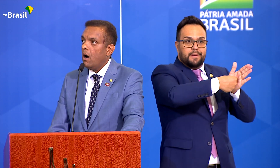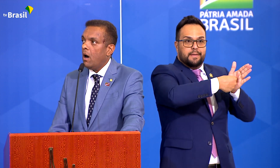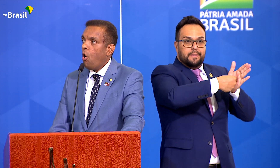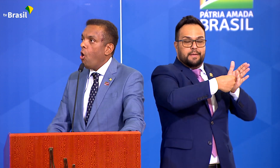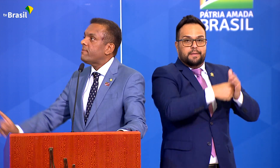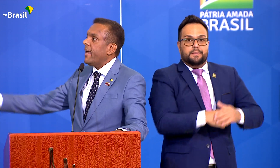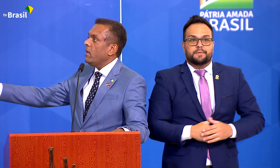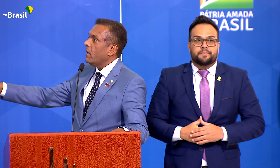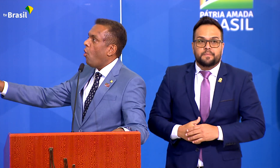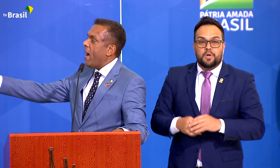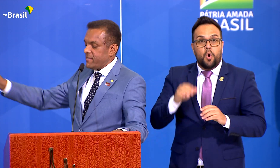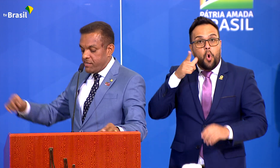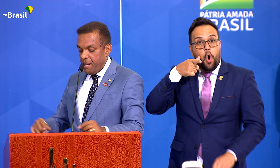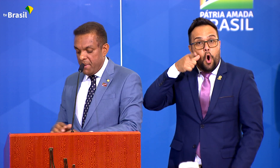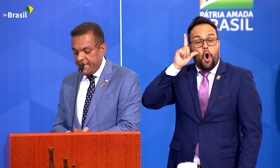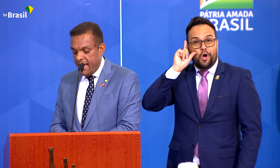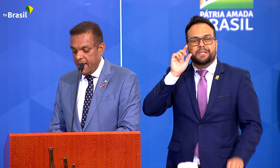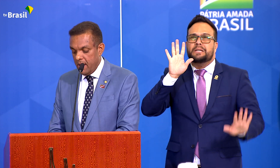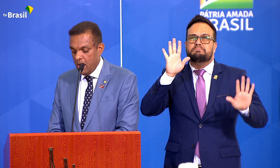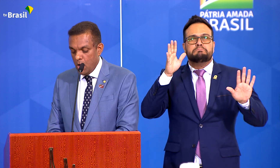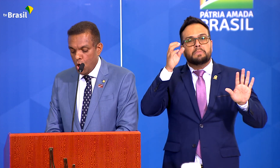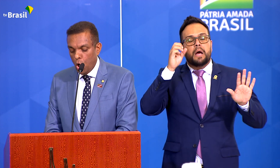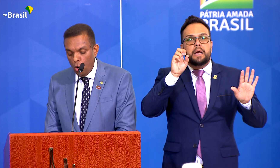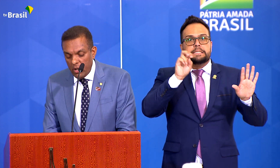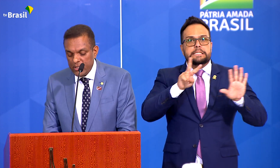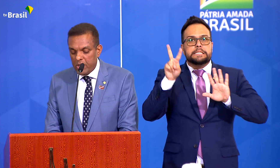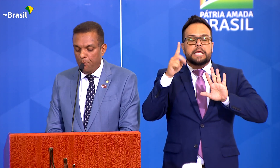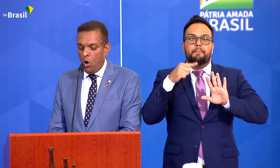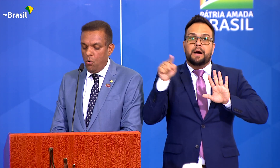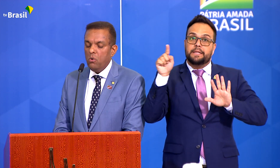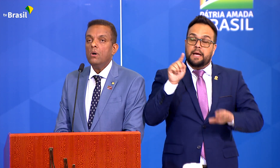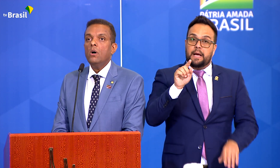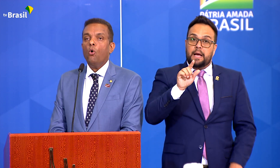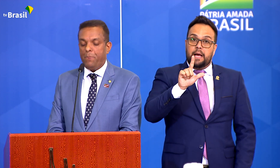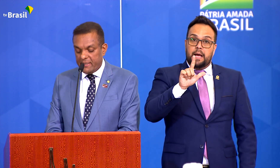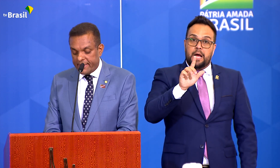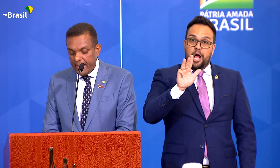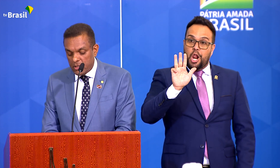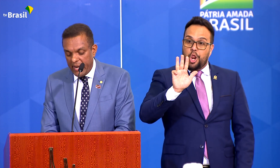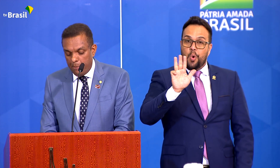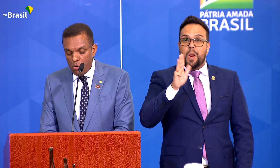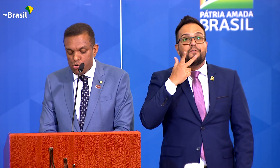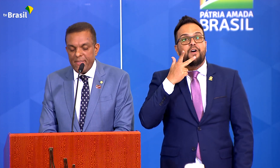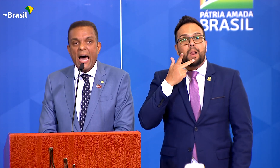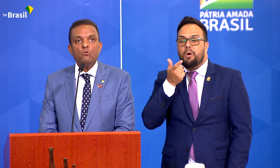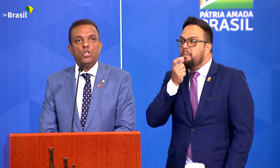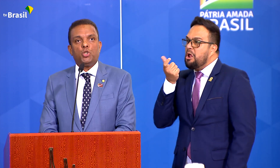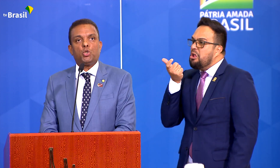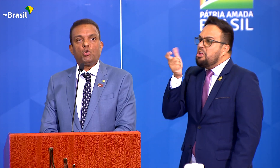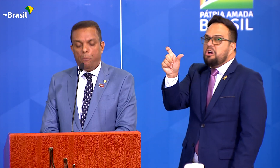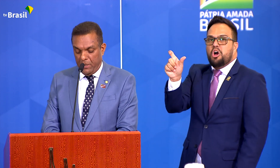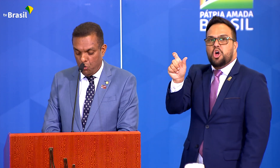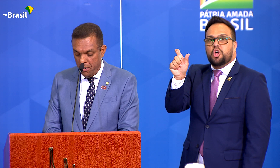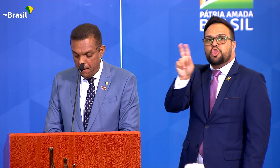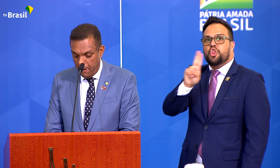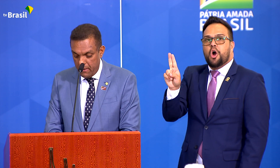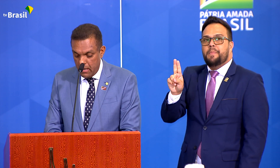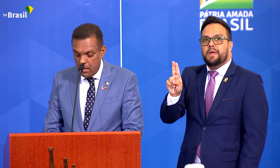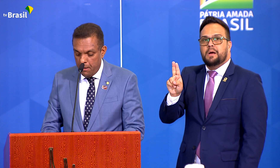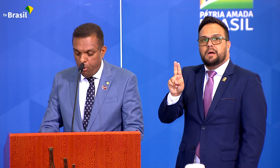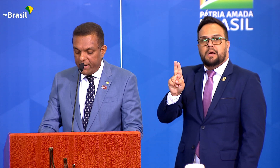E ontem ou essa semana Lula chamou o presidente Jair bolsonaro de